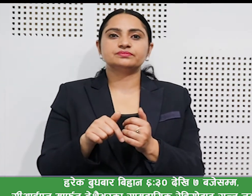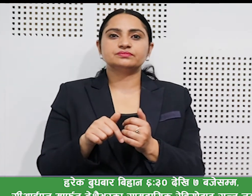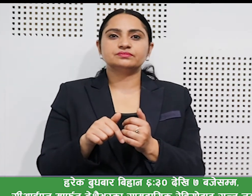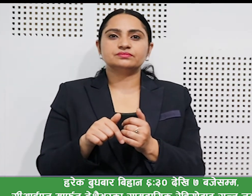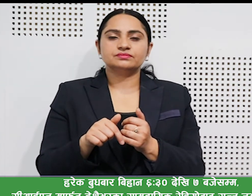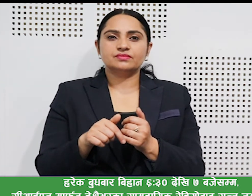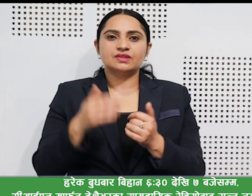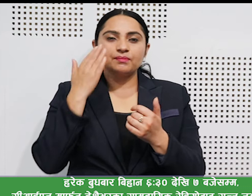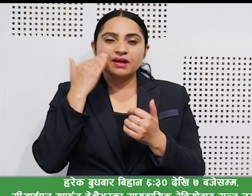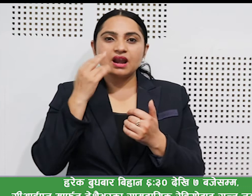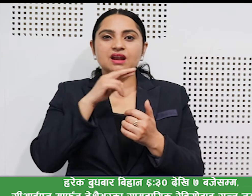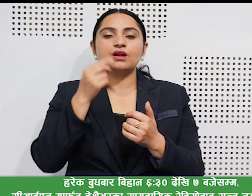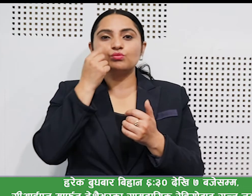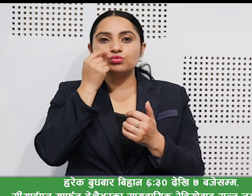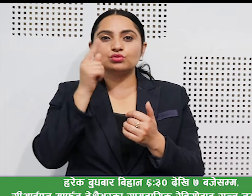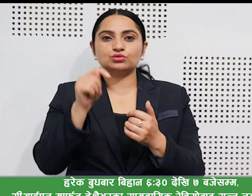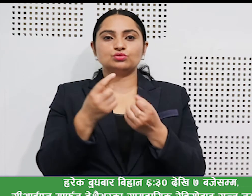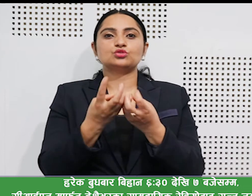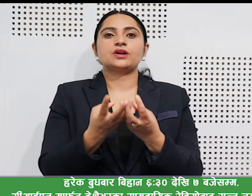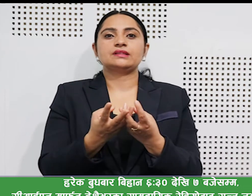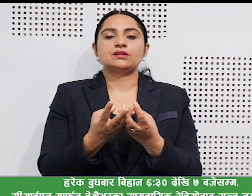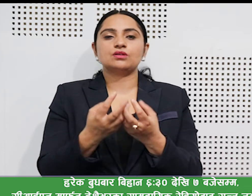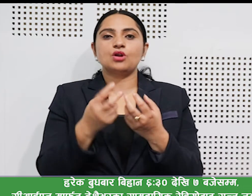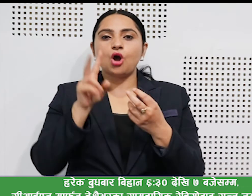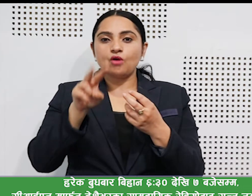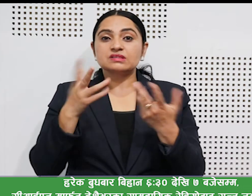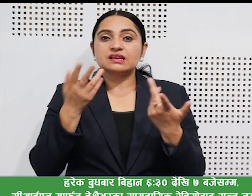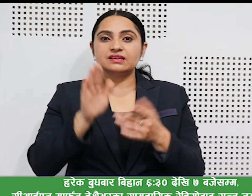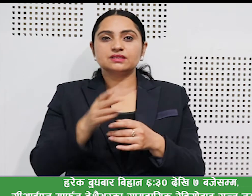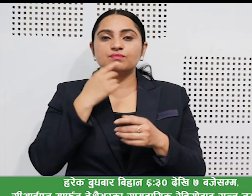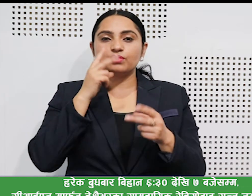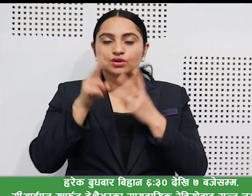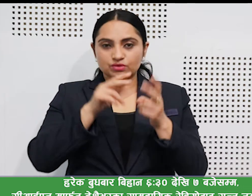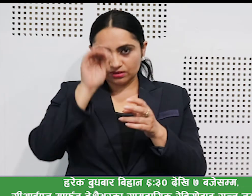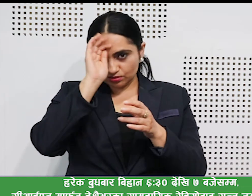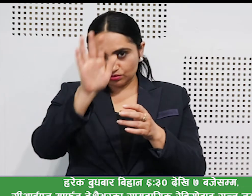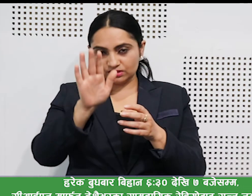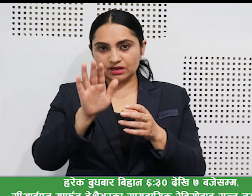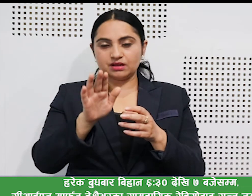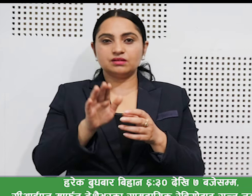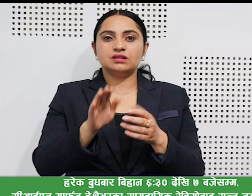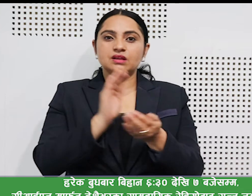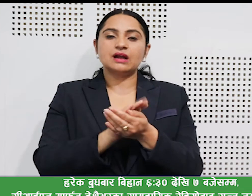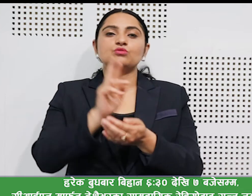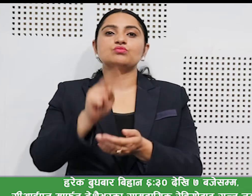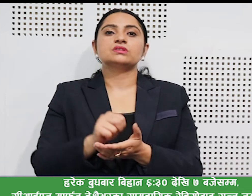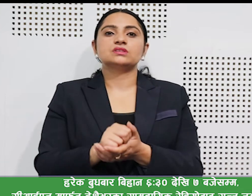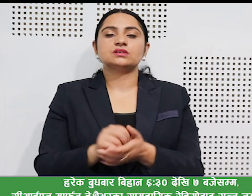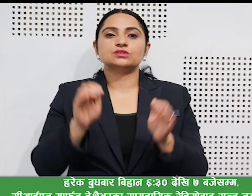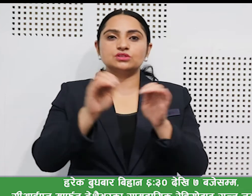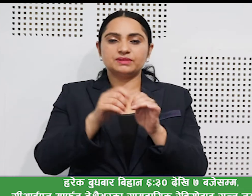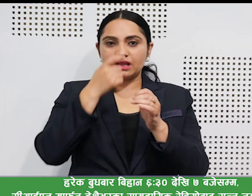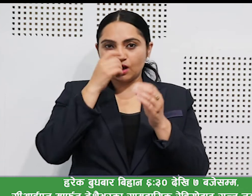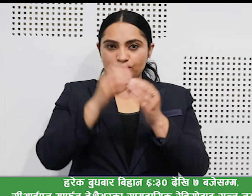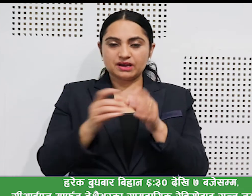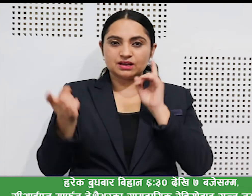रेसियो महिला र पुरुषको चाहिँ सङ्ख्यात्मक अवस्था के छ भन्ने कुराको सूचना चुस्त दुरुस्त राख्नुपर्छ। सम्बन्धित